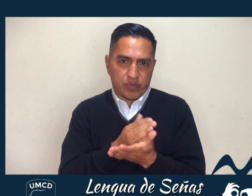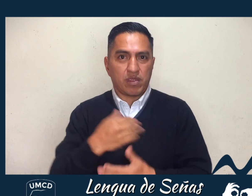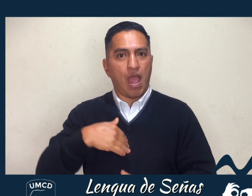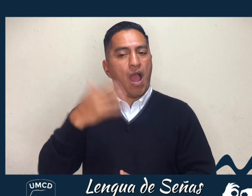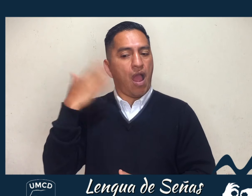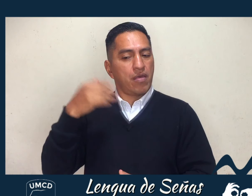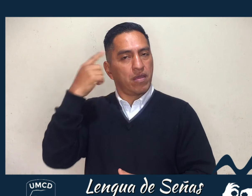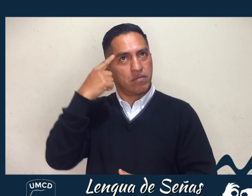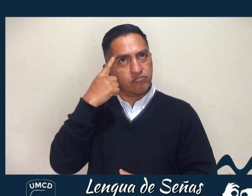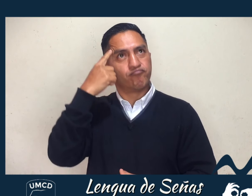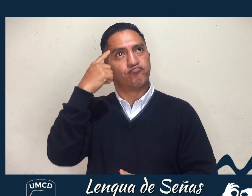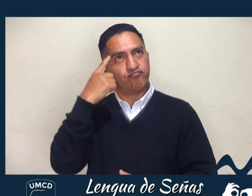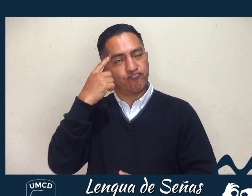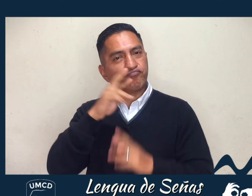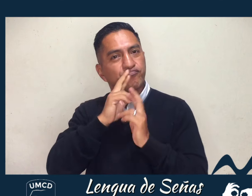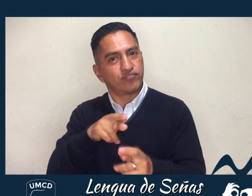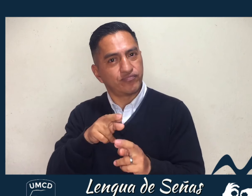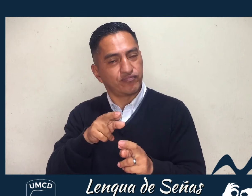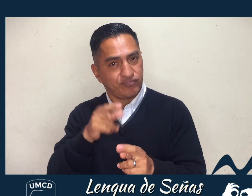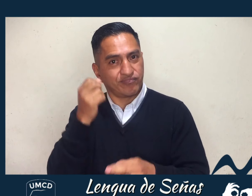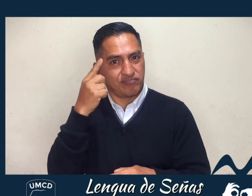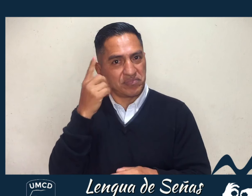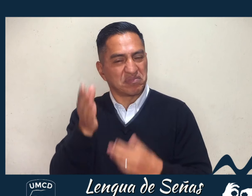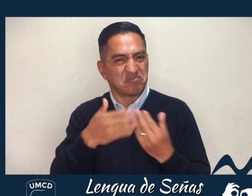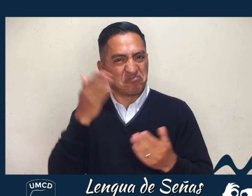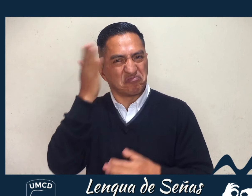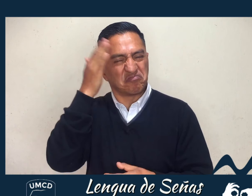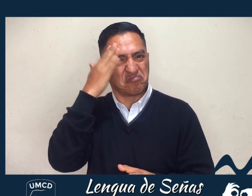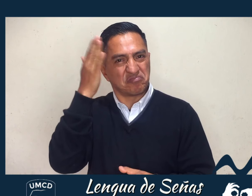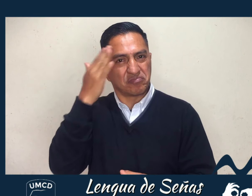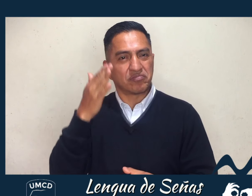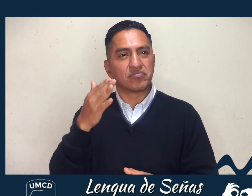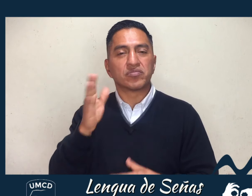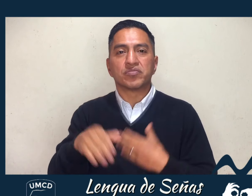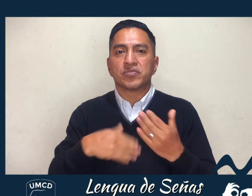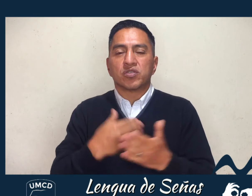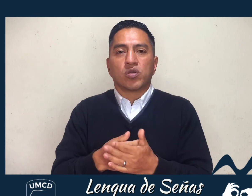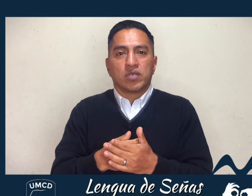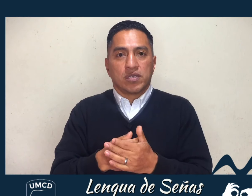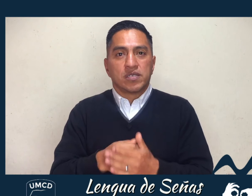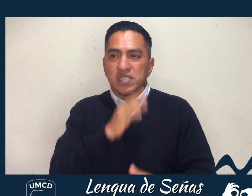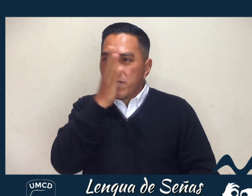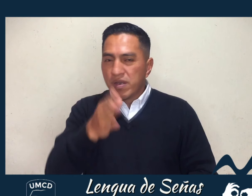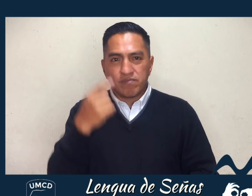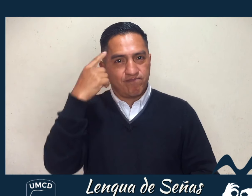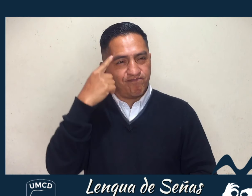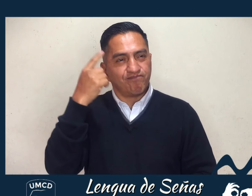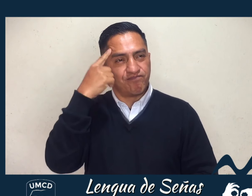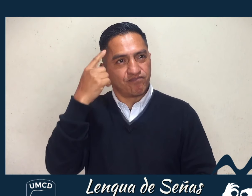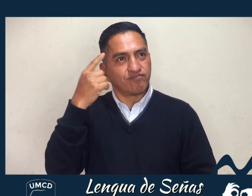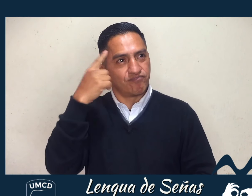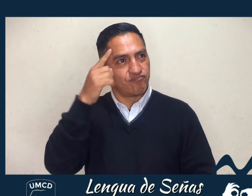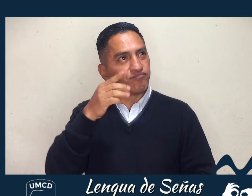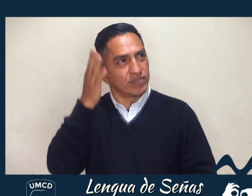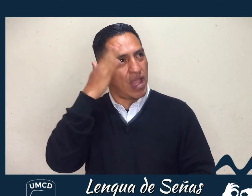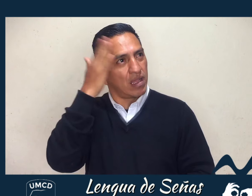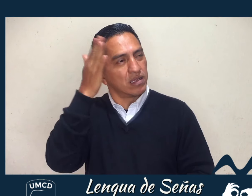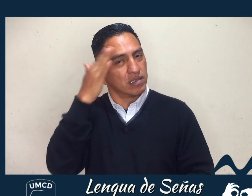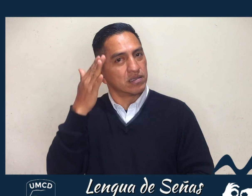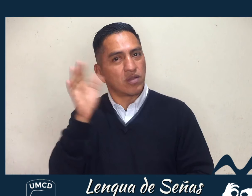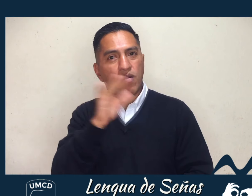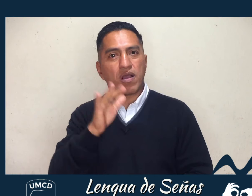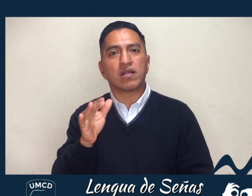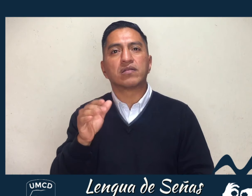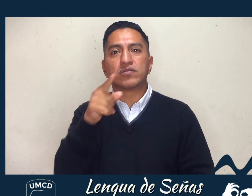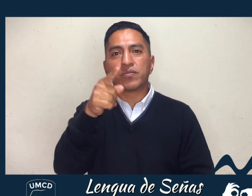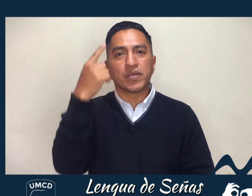de responder intuitivamente, porque si no fuera así, todo el tiempo estaríamos librando una batalla en nuestro